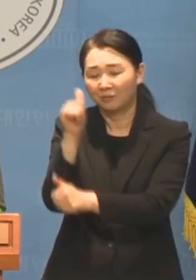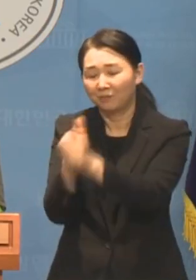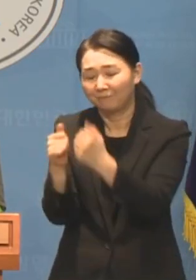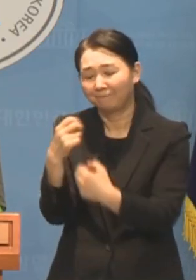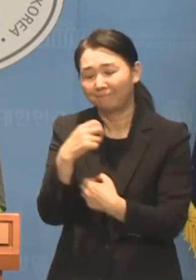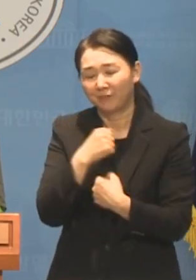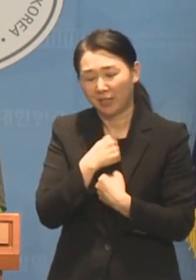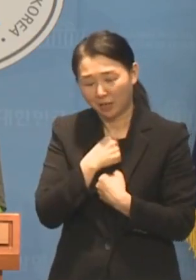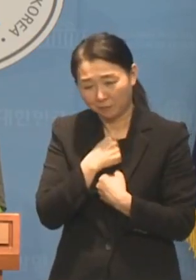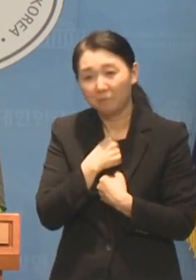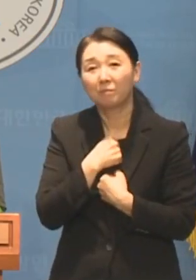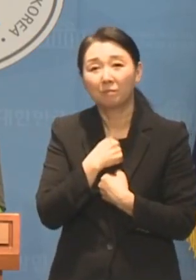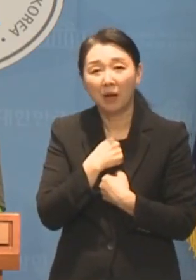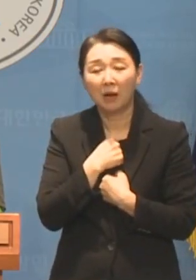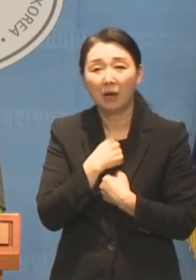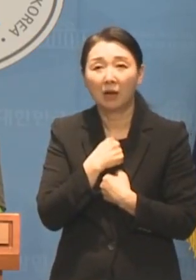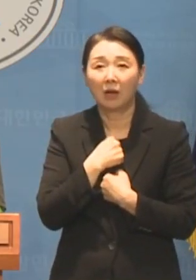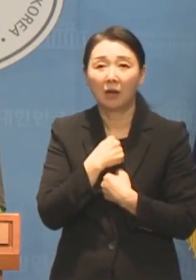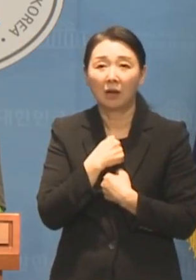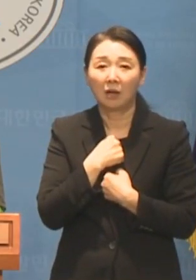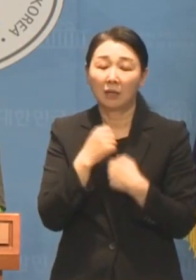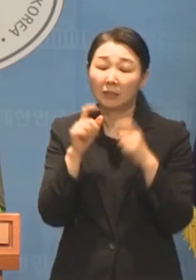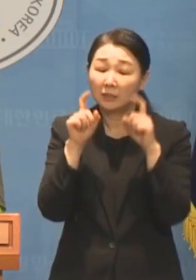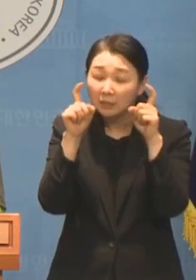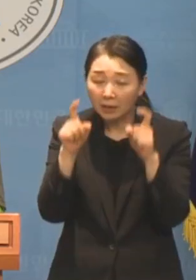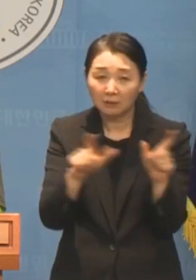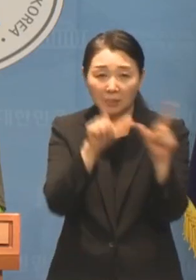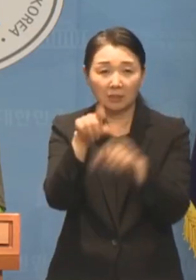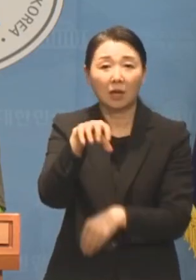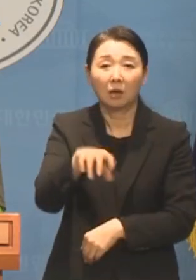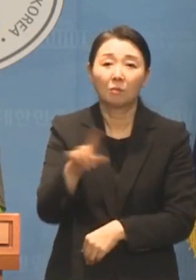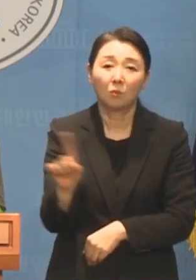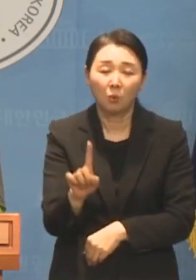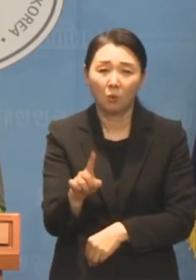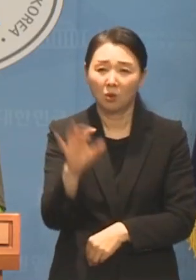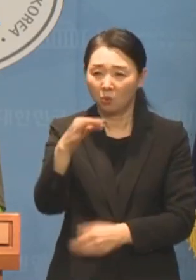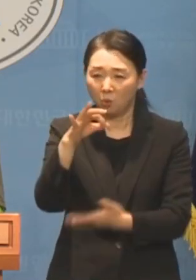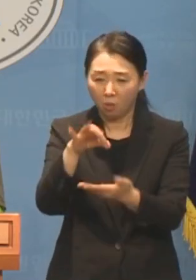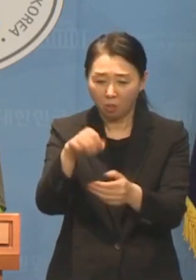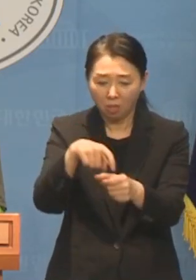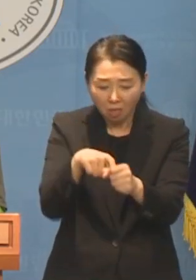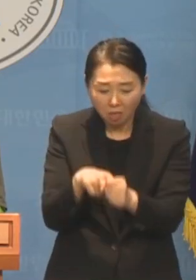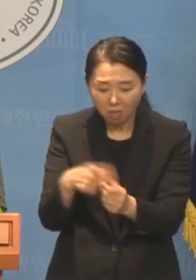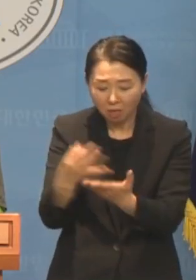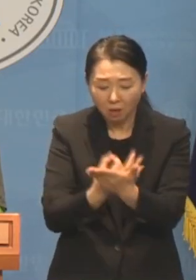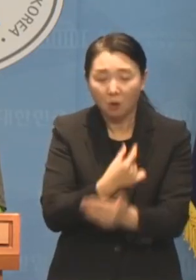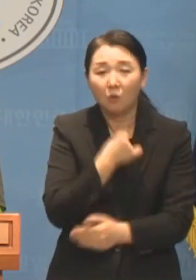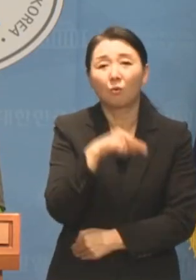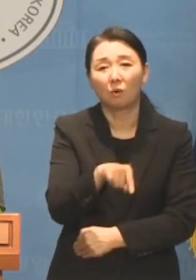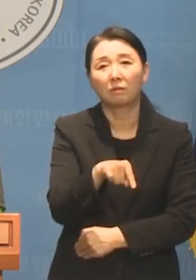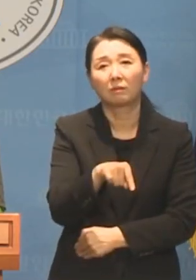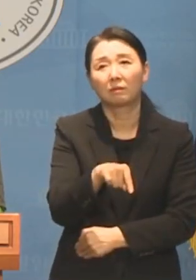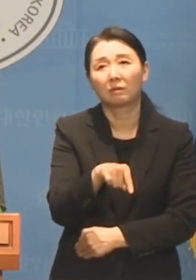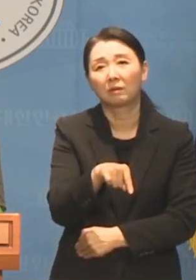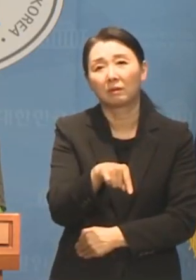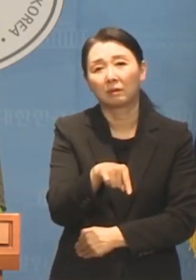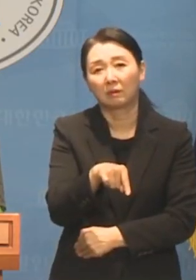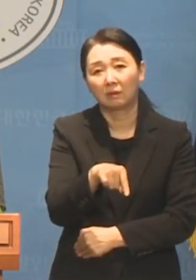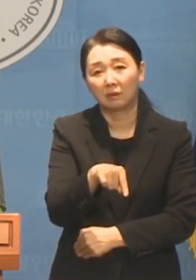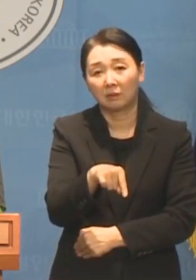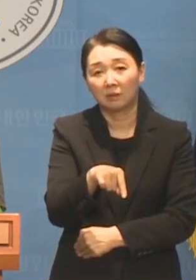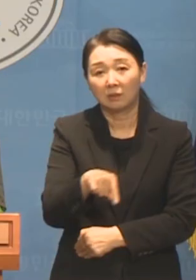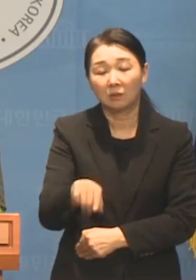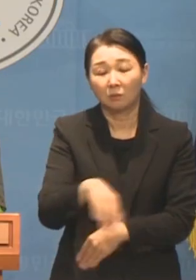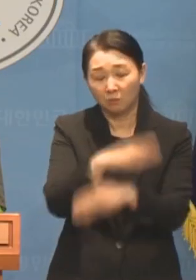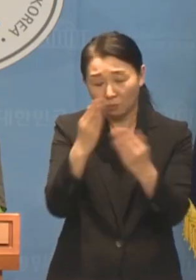살아온 사냥들의 삶터를 돈벌이의 대상으로 바라보는 자본 독재 시대의 천박함은 우리